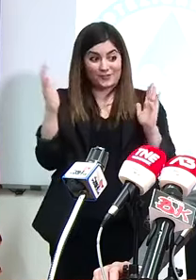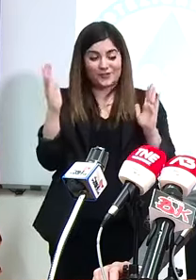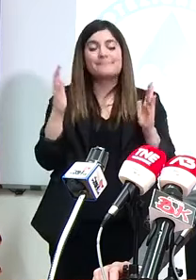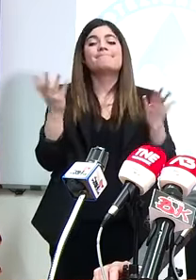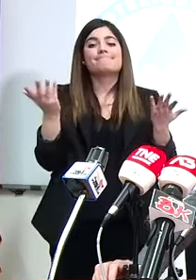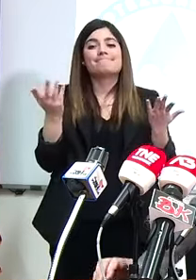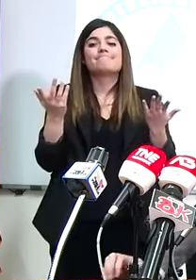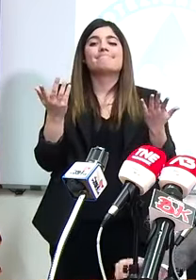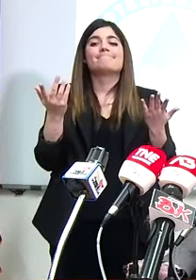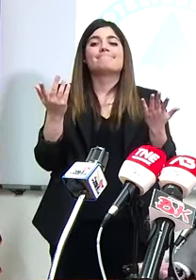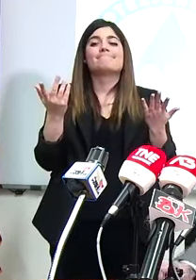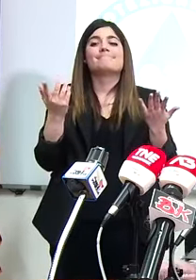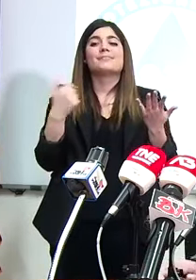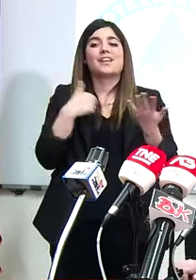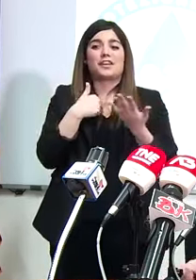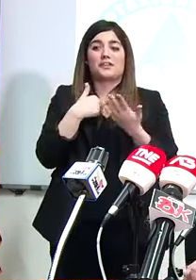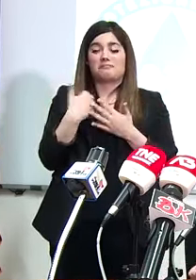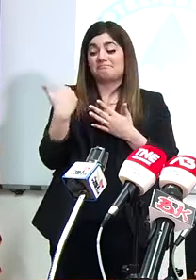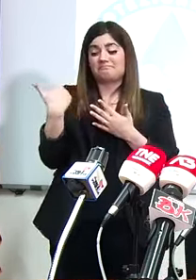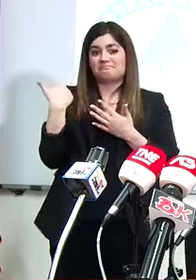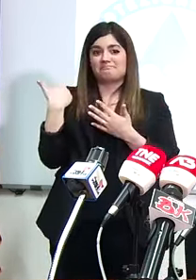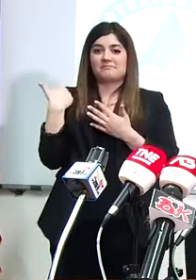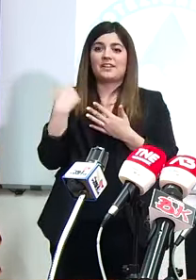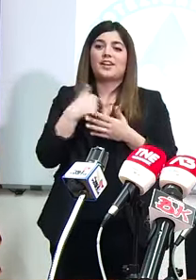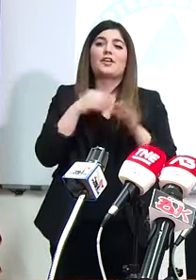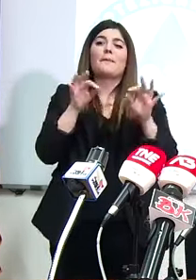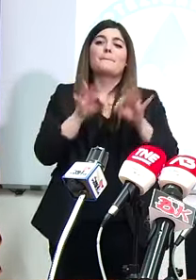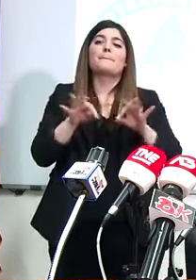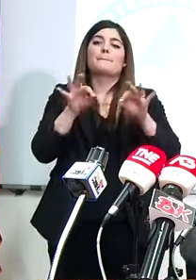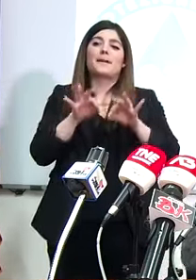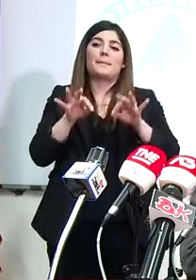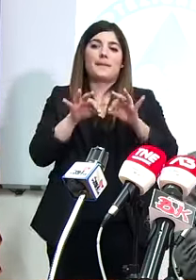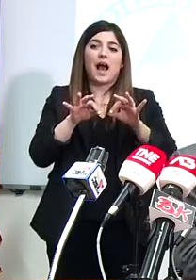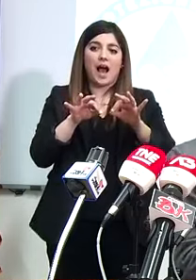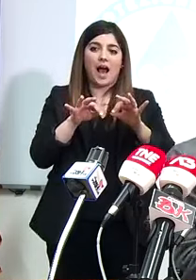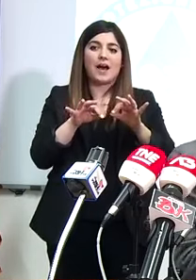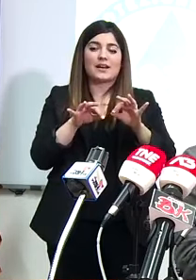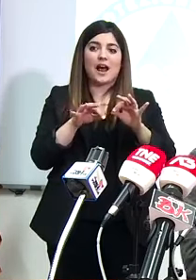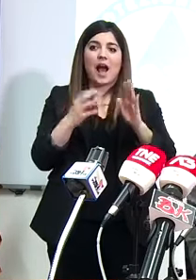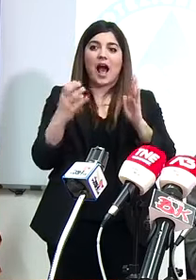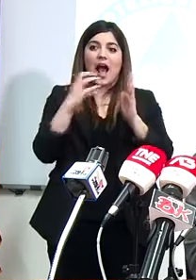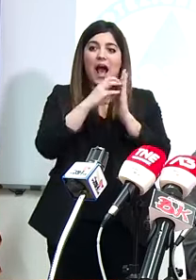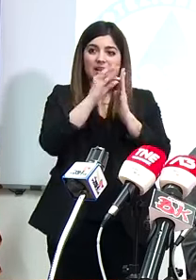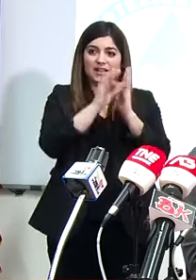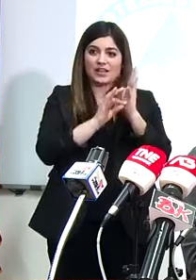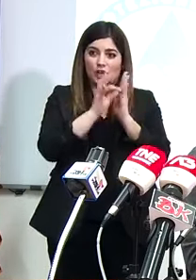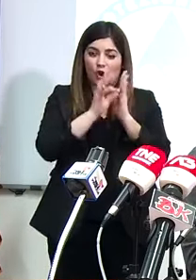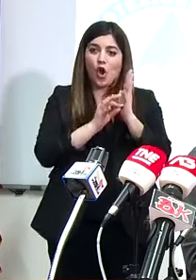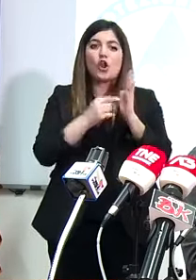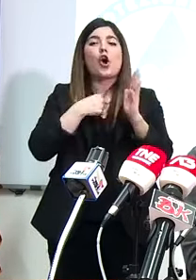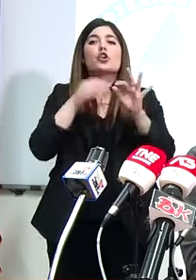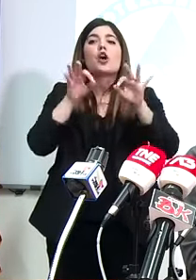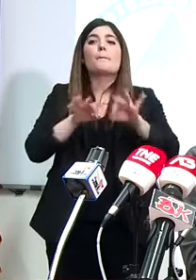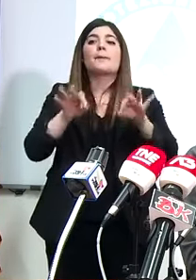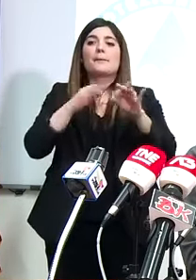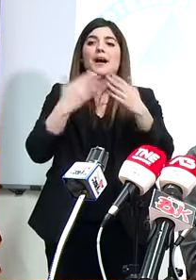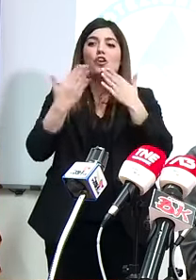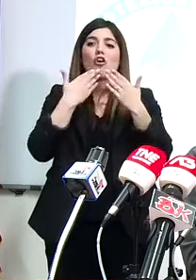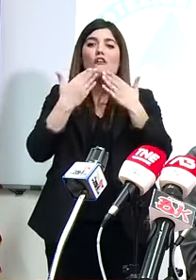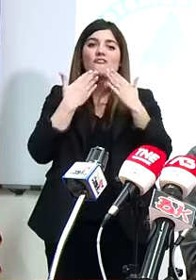preparare un un pezzo su questo mi sono rivista la famosa conferenza stampa del